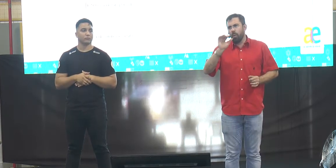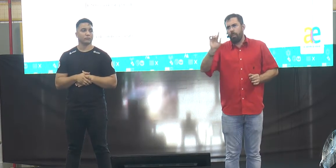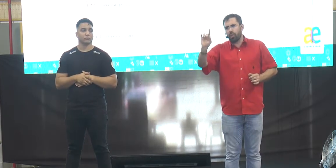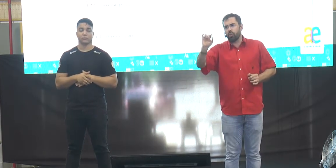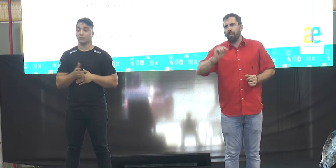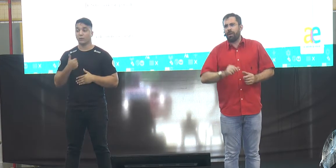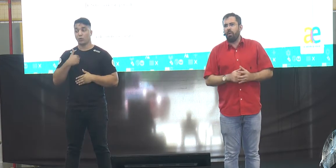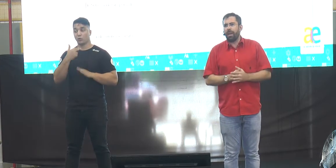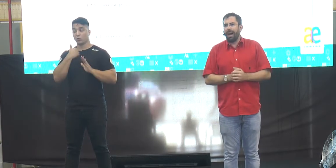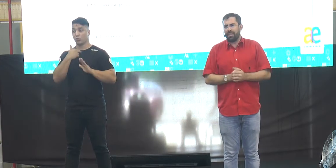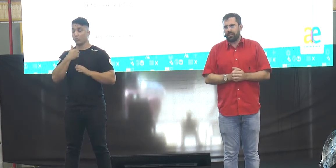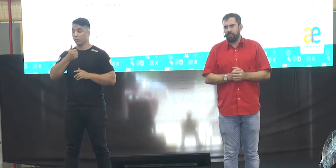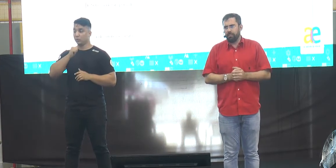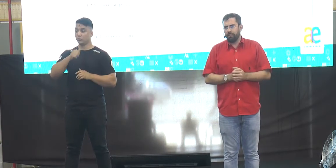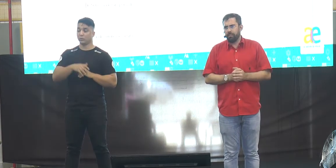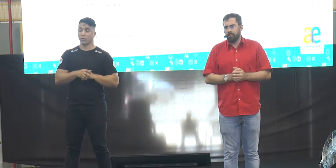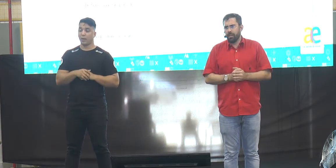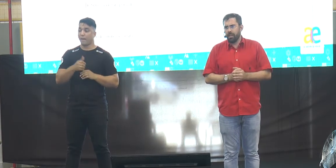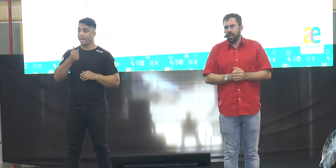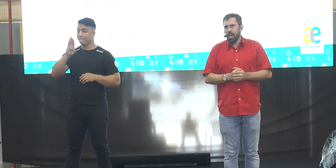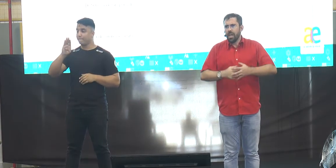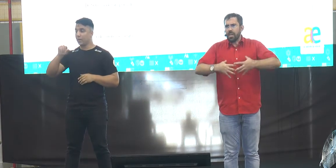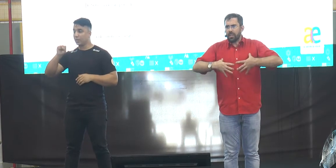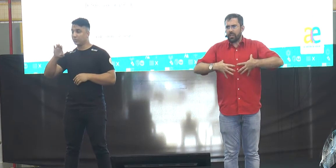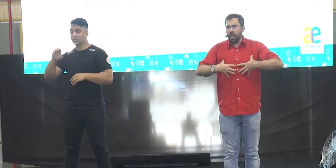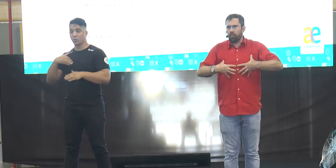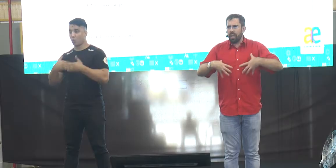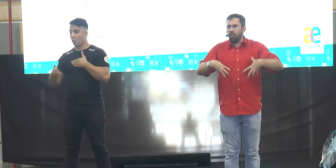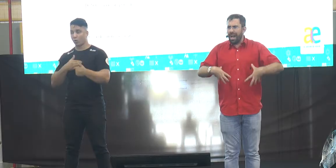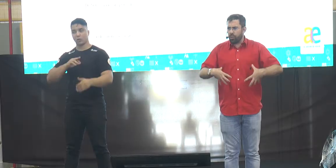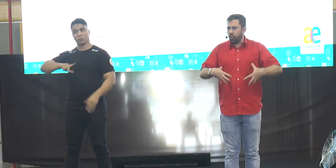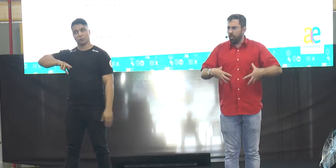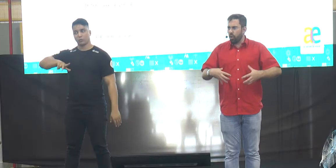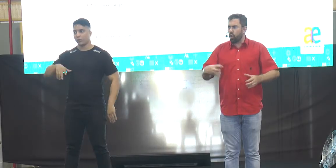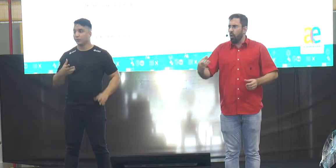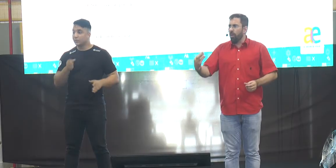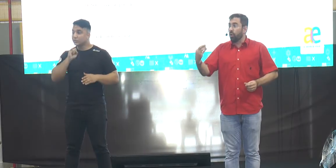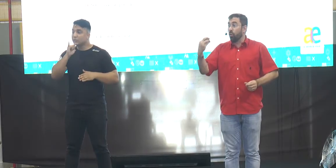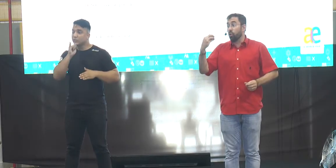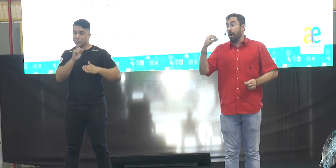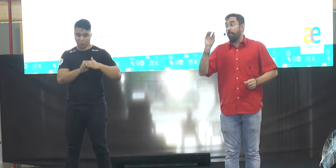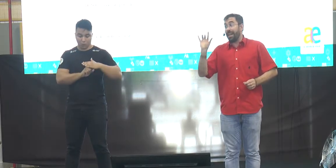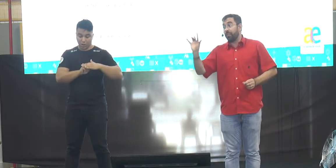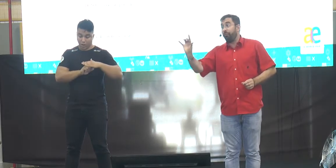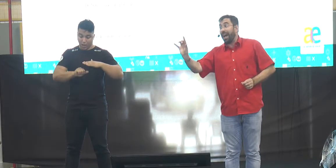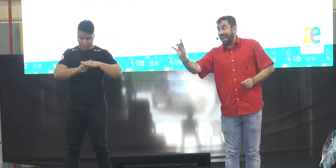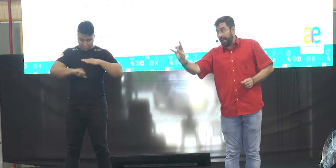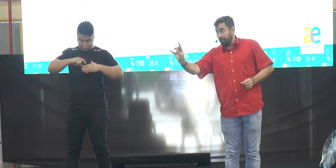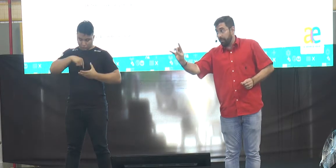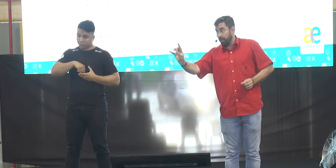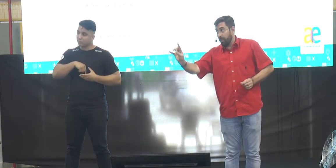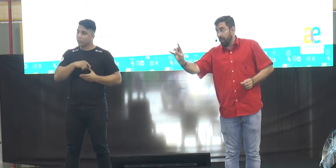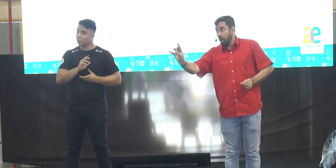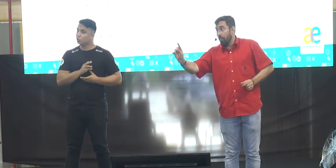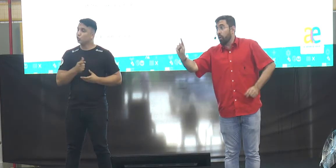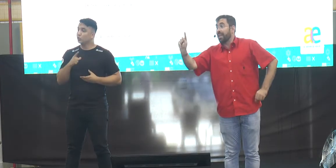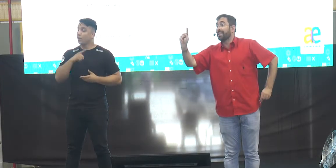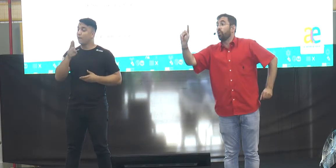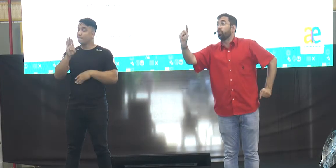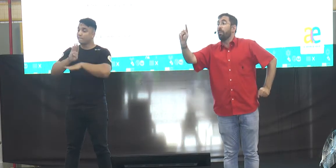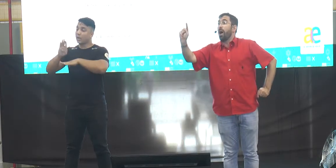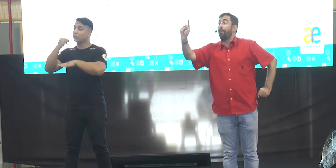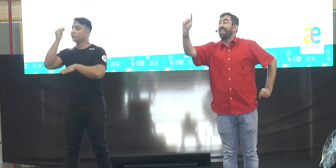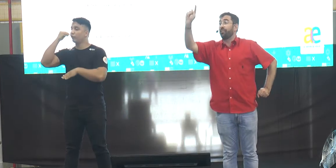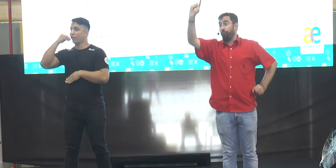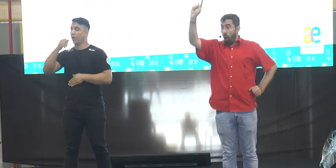coisa, eu não posso tomar qualquer base. Se eu tenho um ácido no meu estômago, eu tenho que tomar uma base fraca. Porque